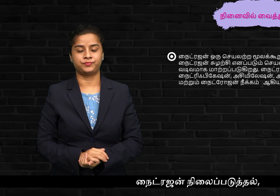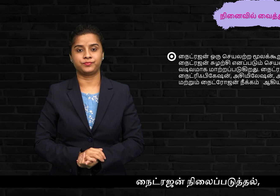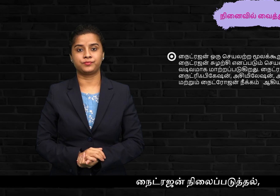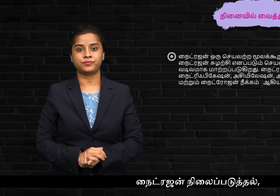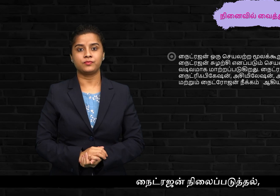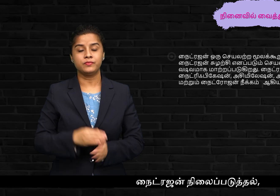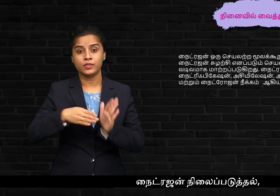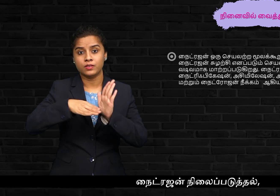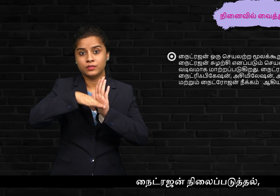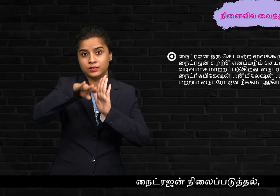நைட்ரஜன் நிலைப்படுத்துதல்,